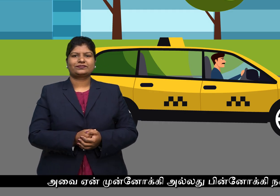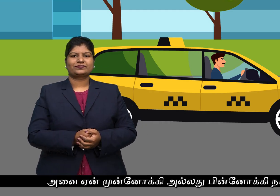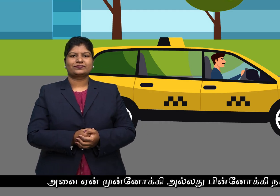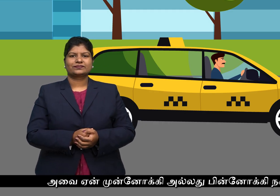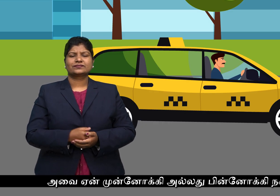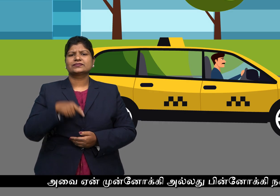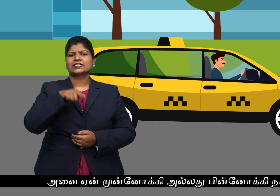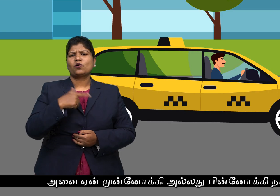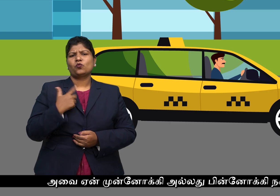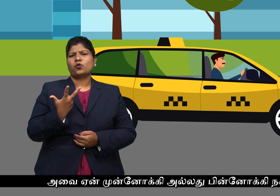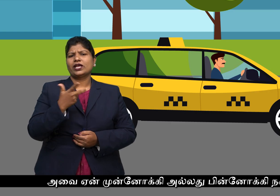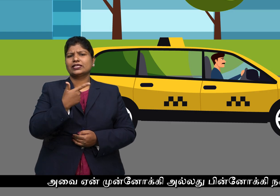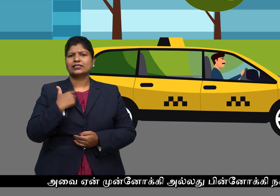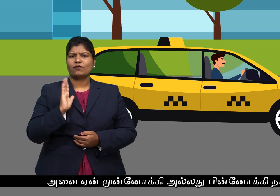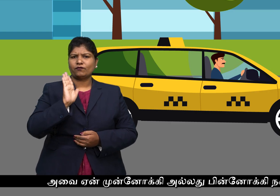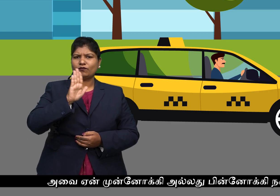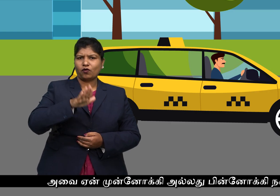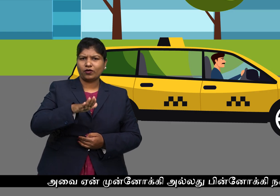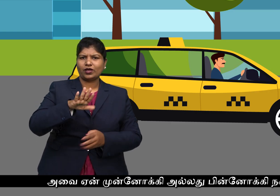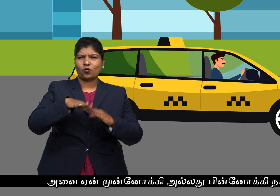அவை ஏன் முன்னோக்கி அல்லது பின்னோக்கி நகர்கின்றன?